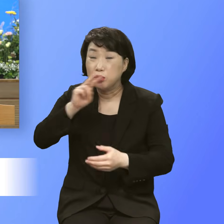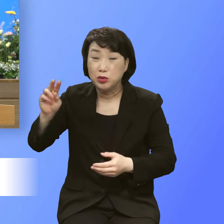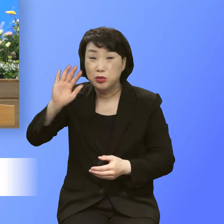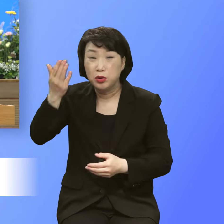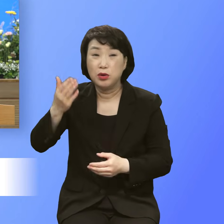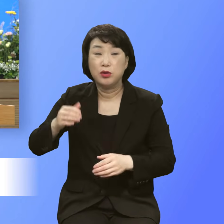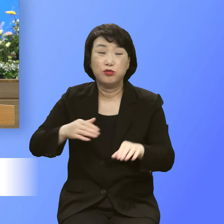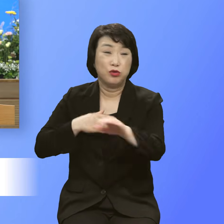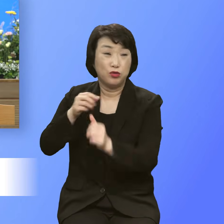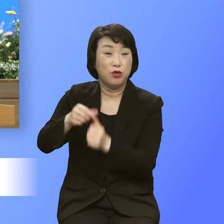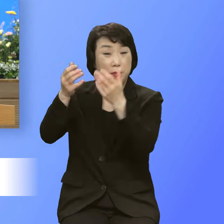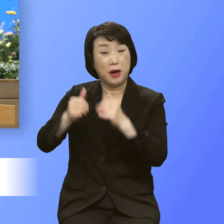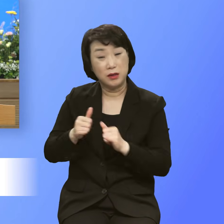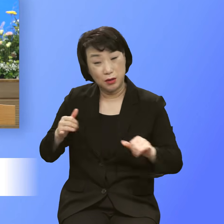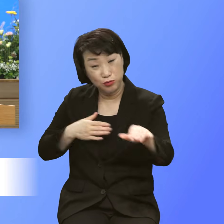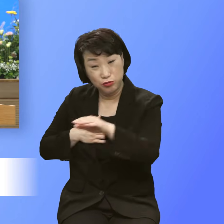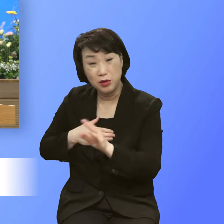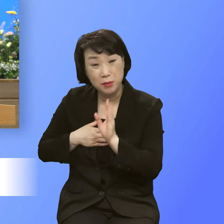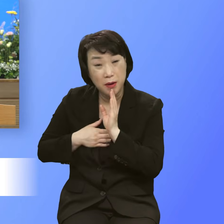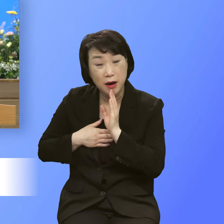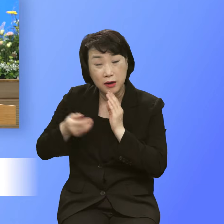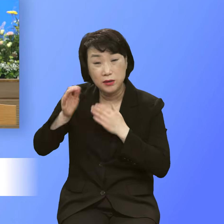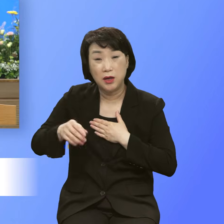우리가 왜